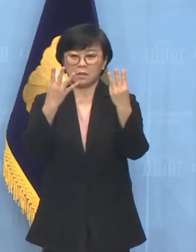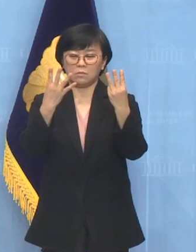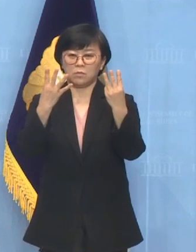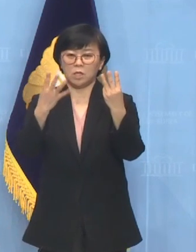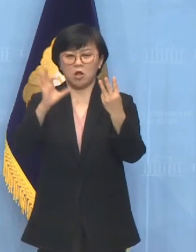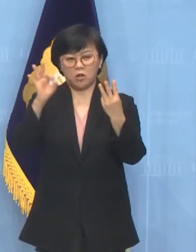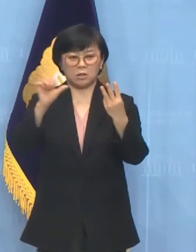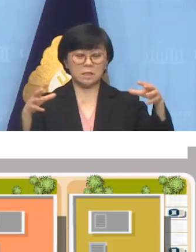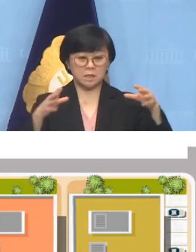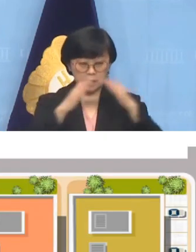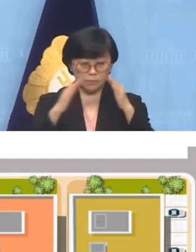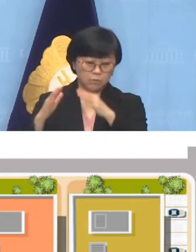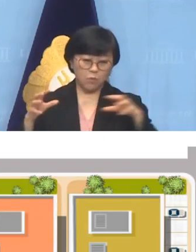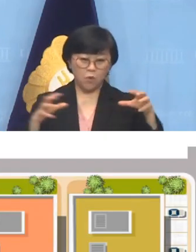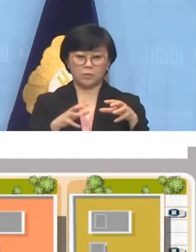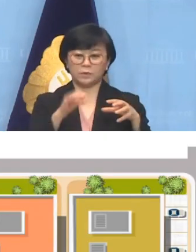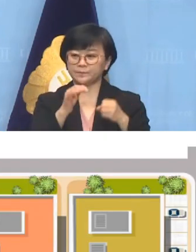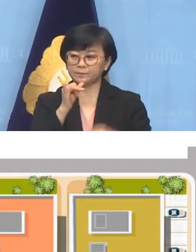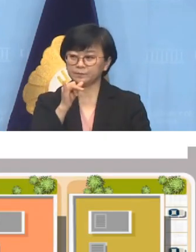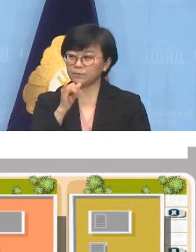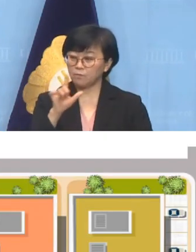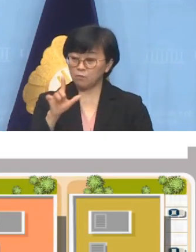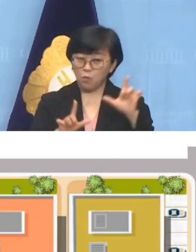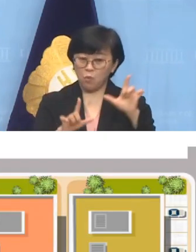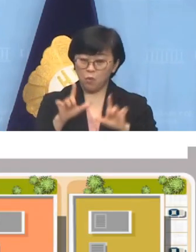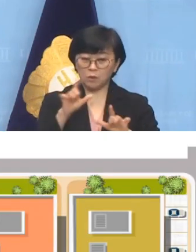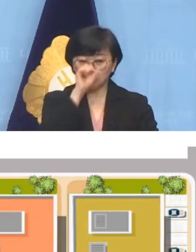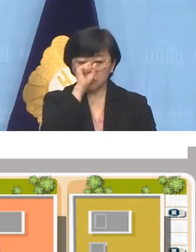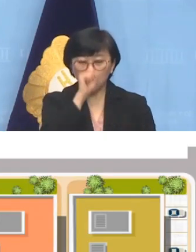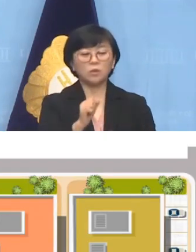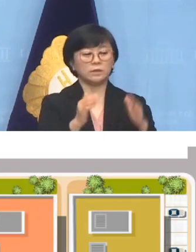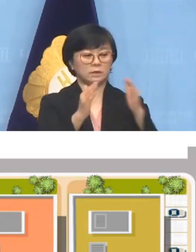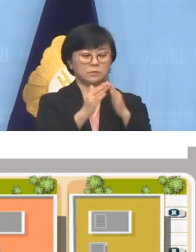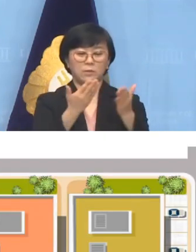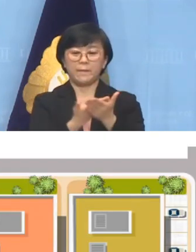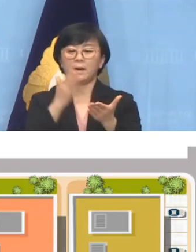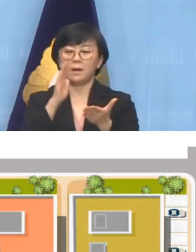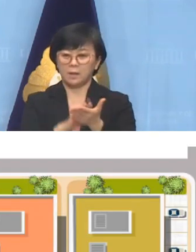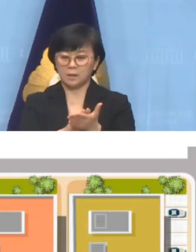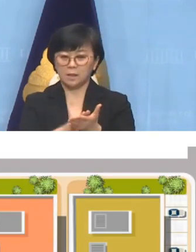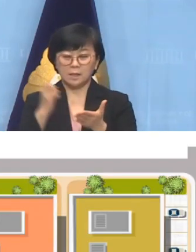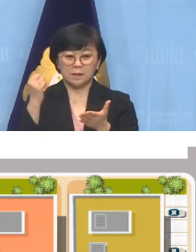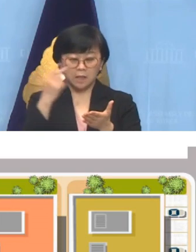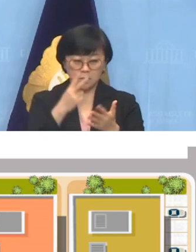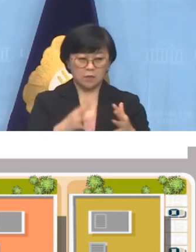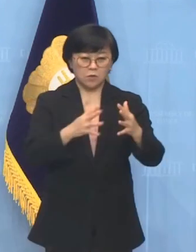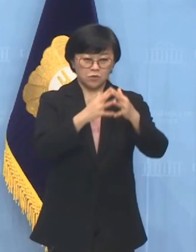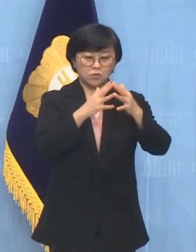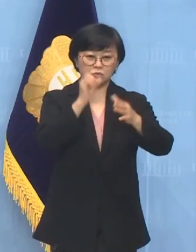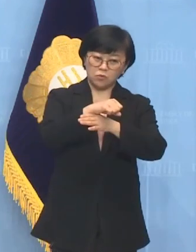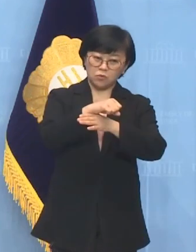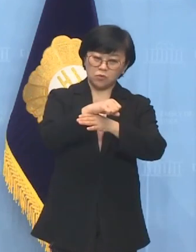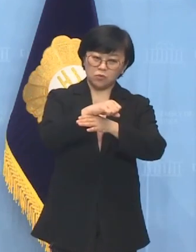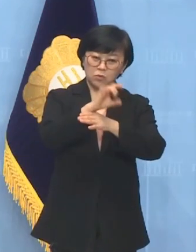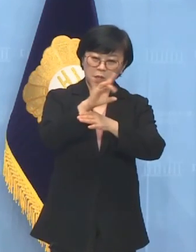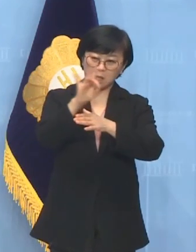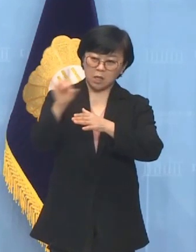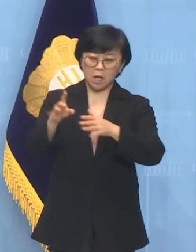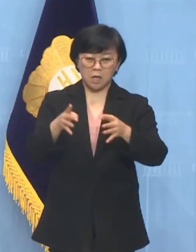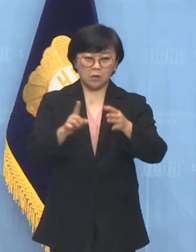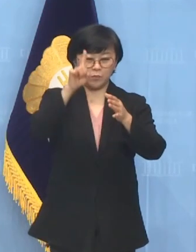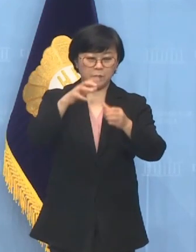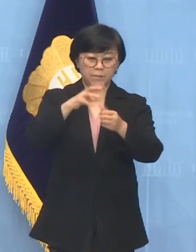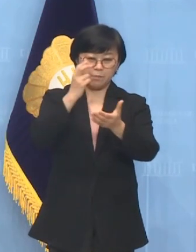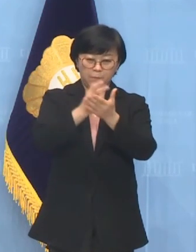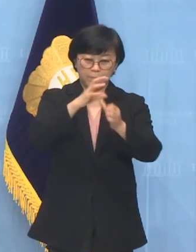10집을 모아서 오면 이런 형태로 그야말로 양질의 주택으로 바뀔 수 있는 재건축을 허용을 하는데 거기에 각종 높이